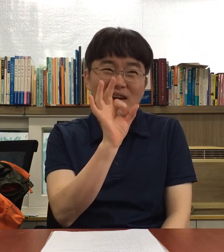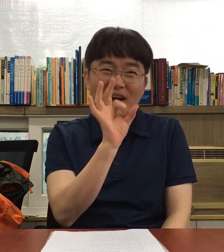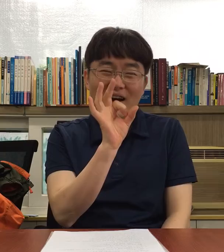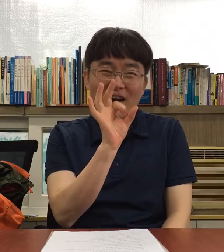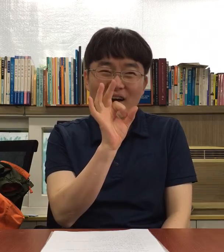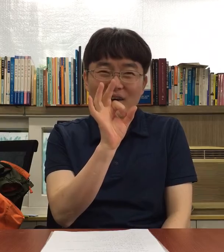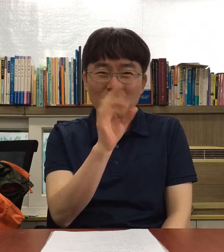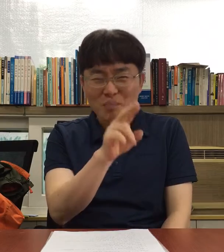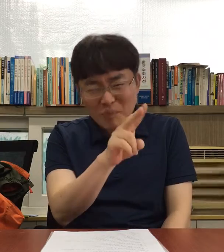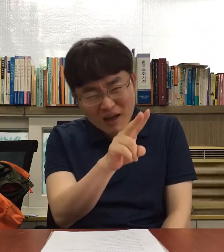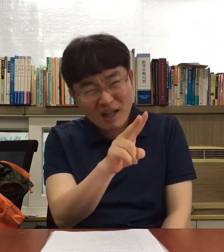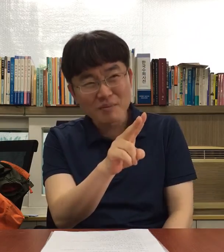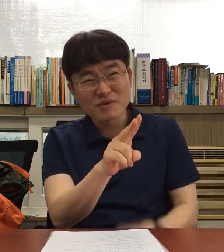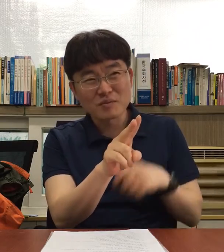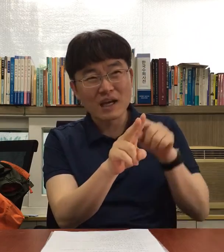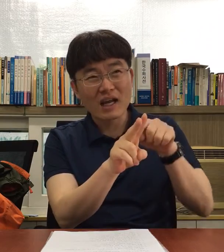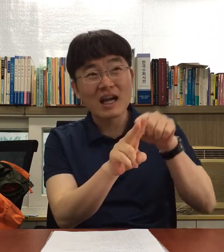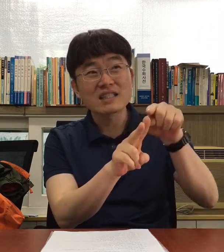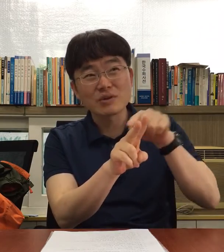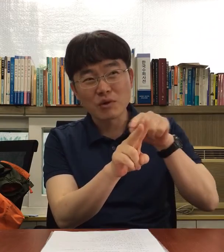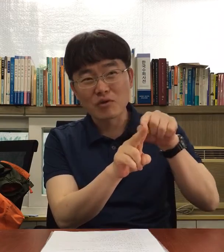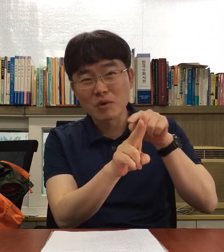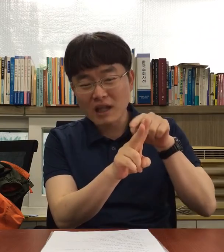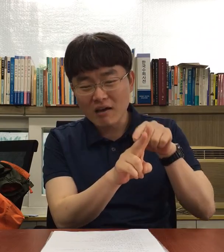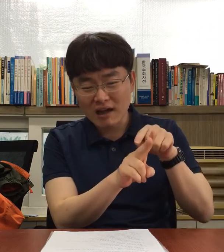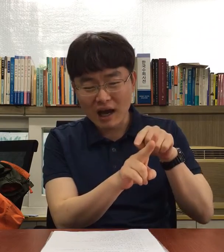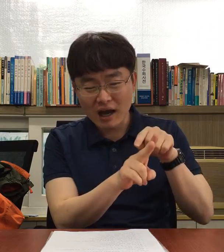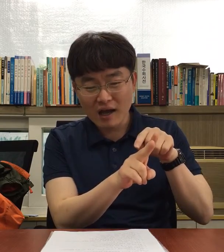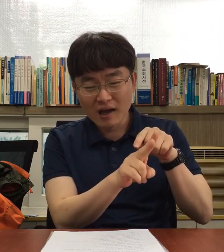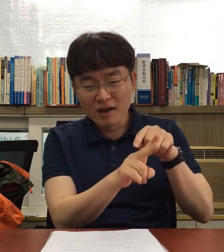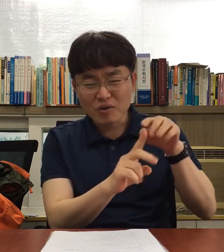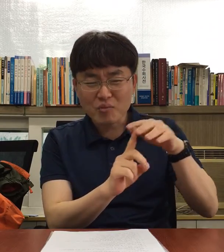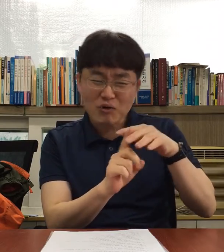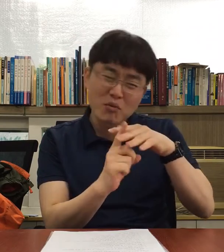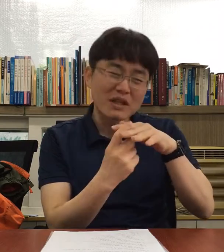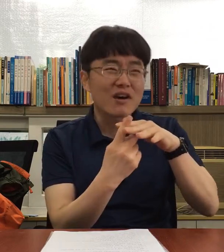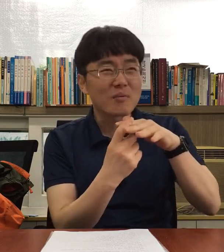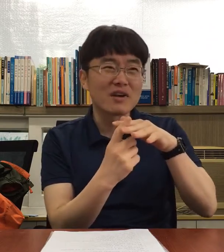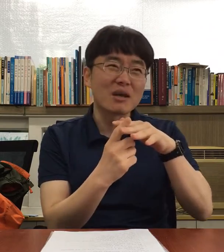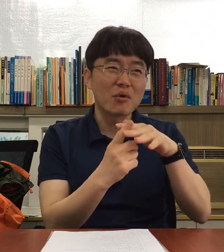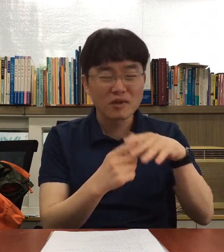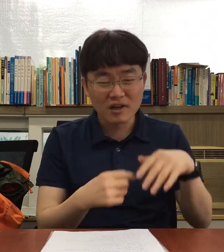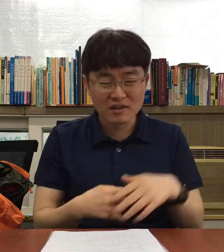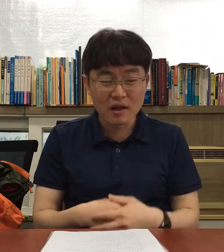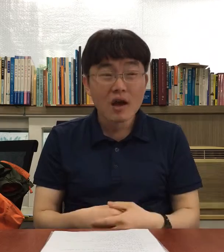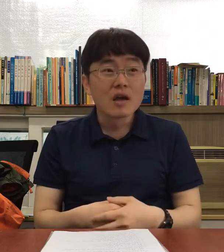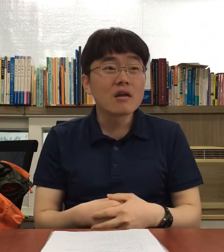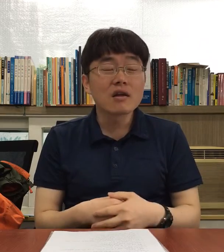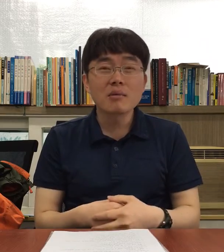하나, 또는 파 이렇게 좀 약간 갈라지고 이렇게 구멍 난 거 하나, 또는 막 구멍 난 거 뭐 이렇게 표현되는 거든. 이렇게